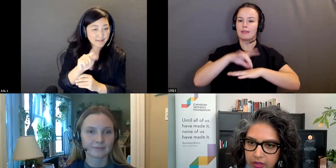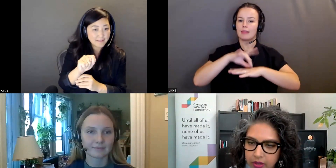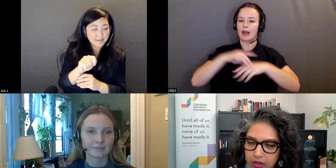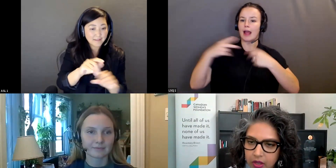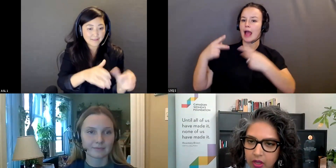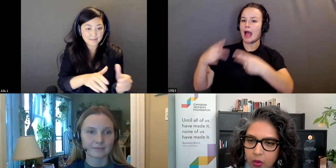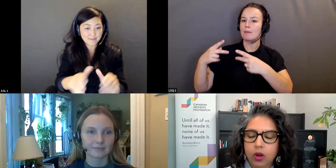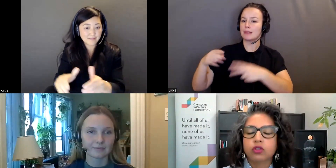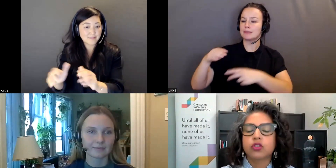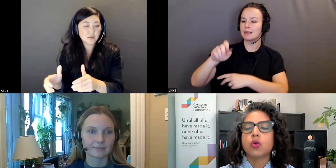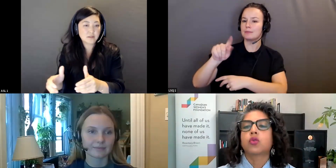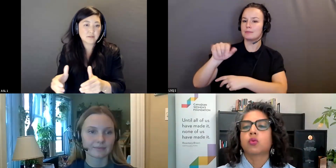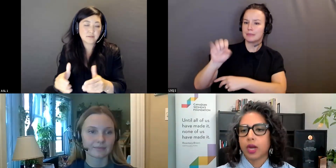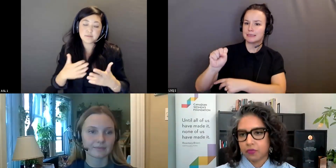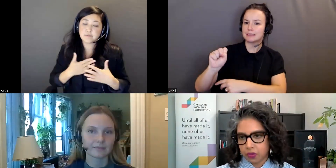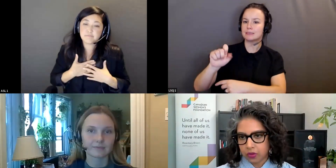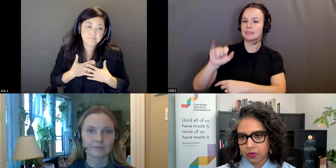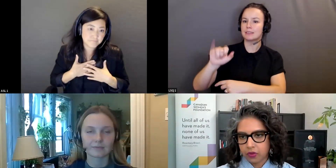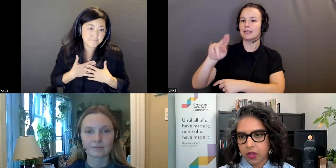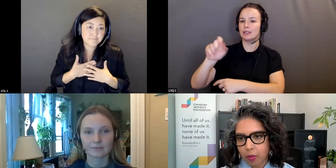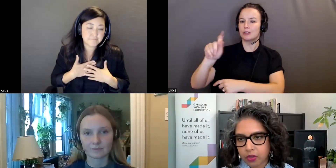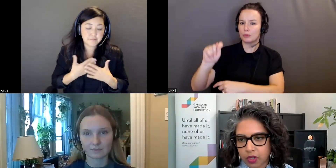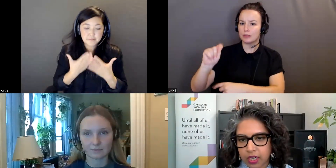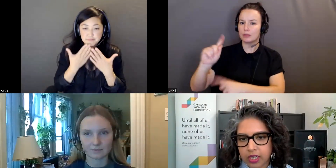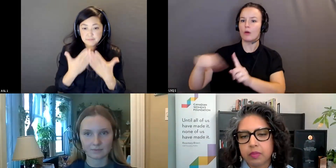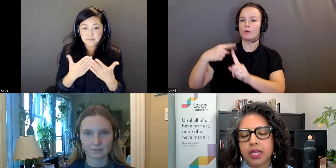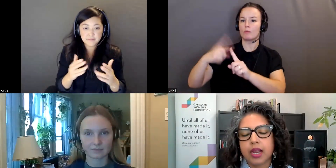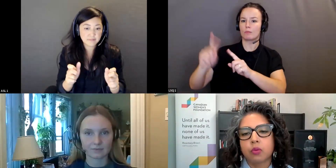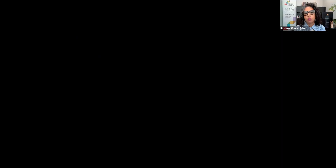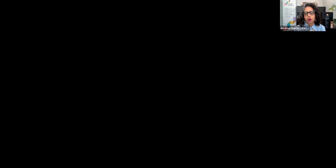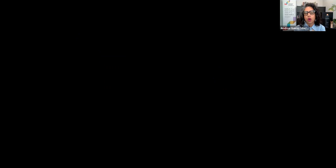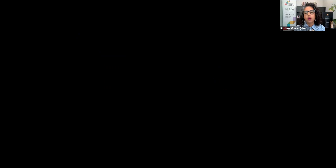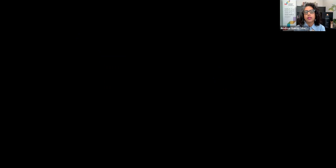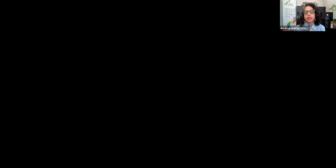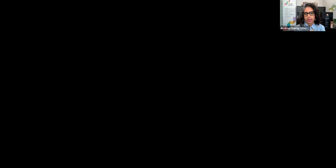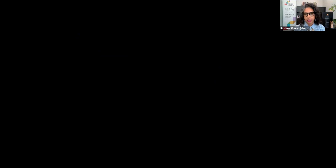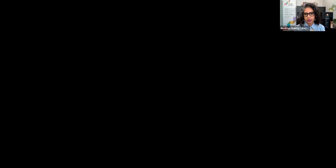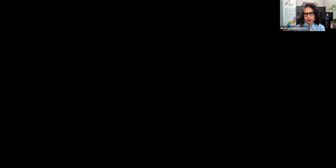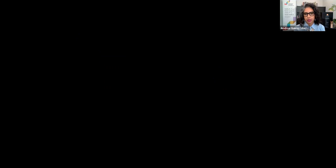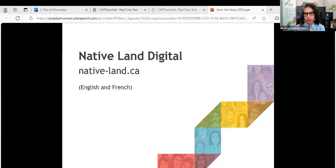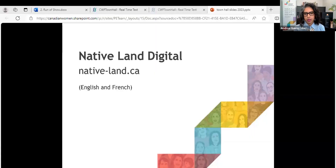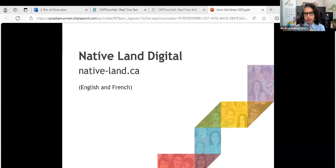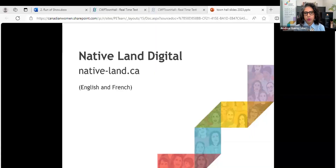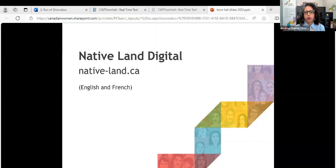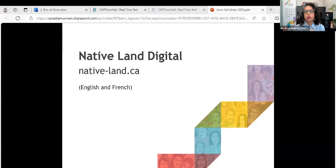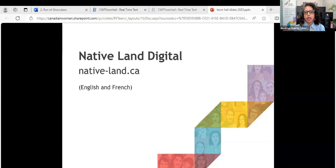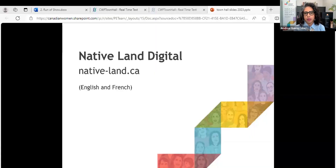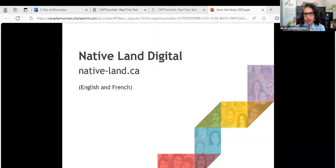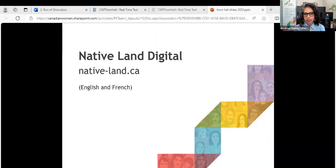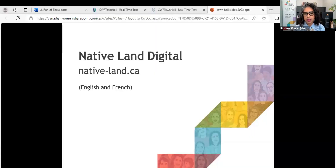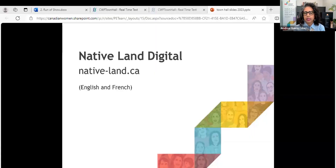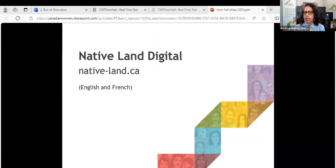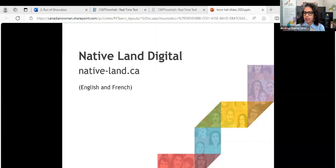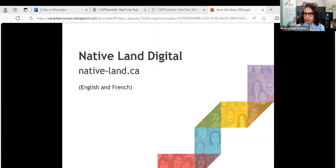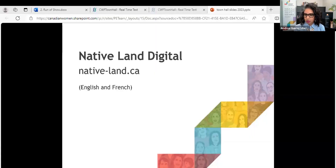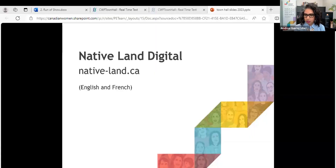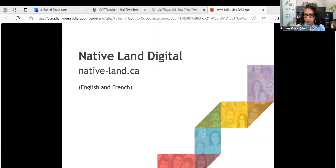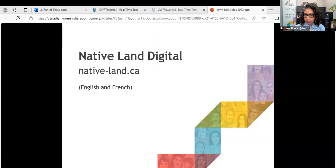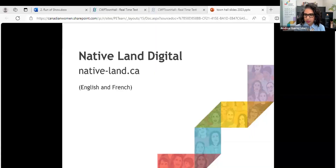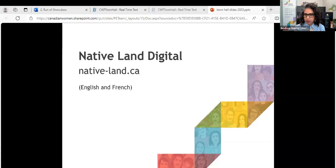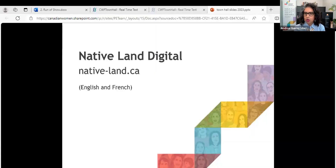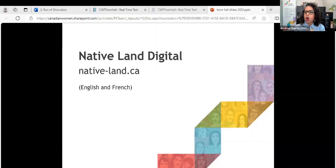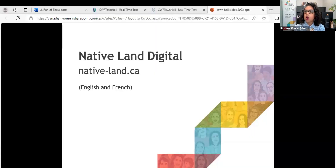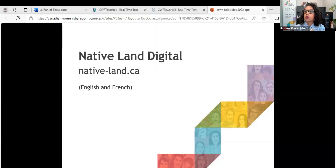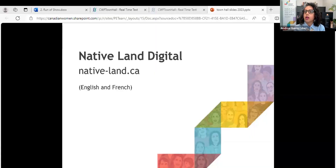des Métis, Inuits et des Premières Nations. Nous sommes reconnaissantes de pouvoir nous réunir sur ces terres.